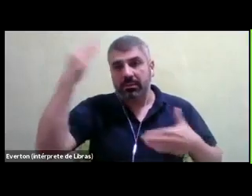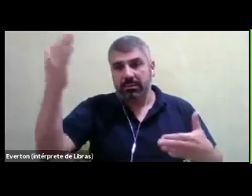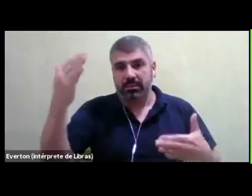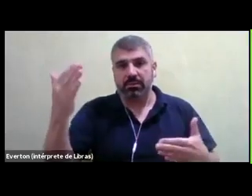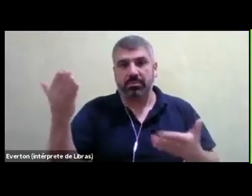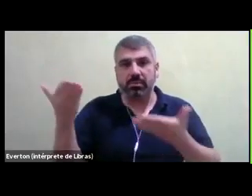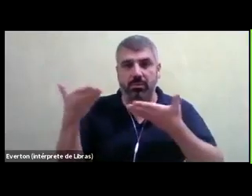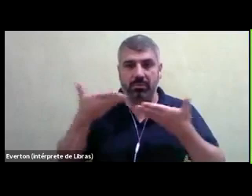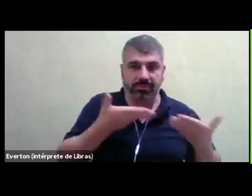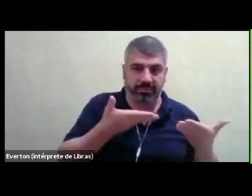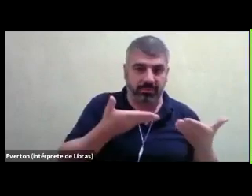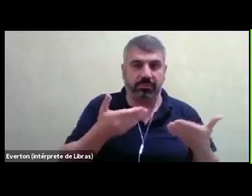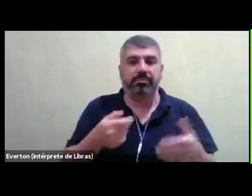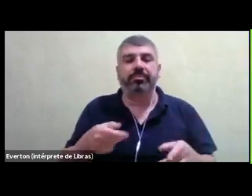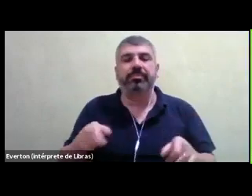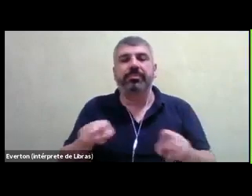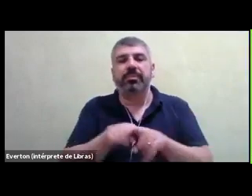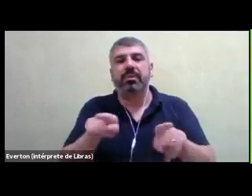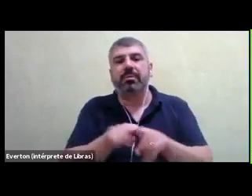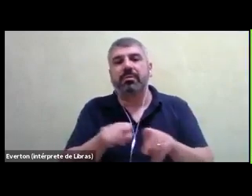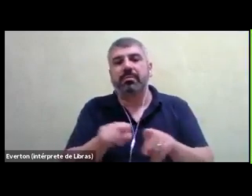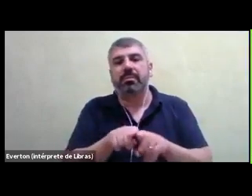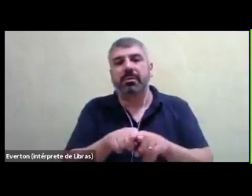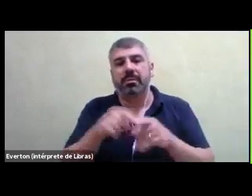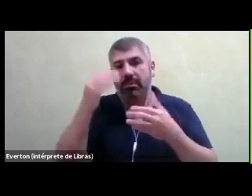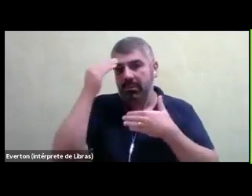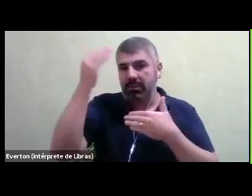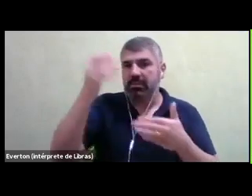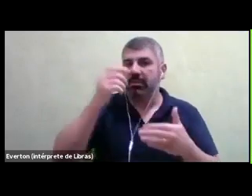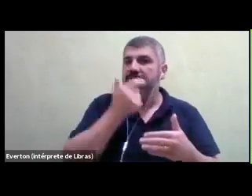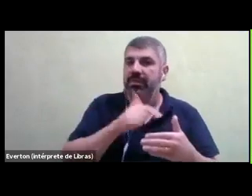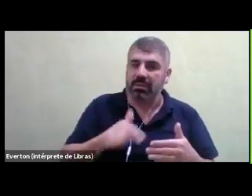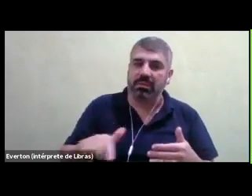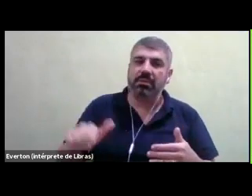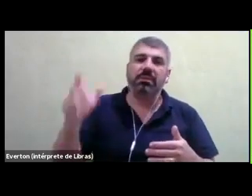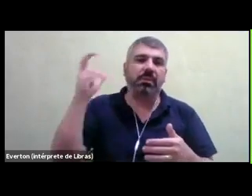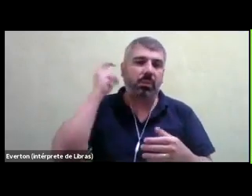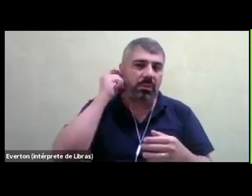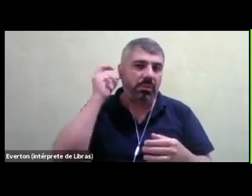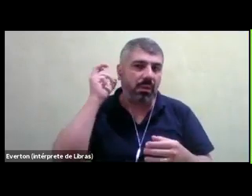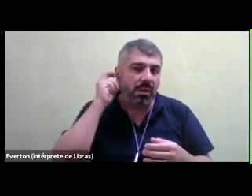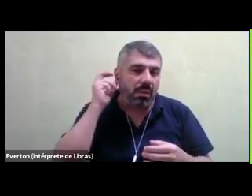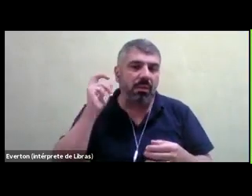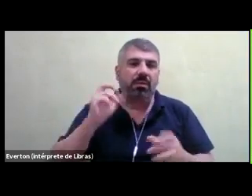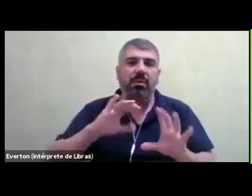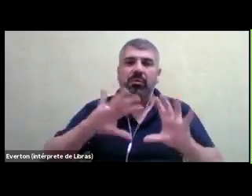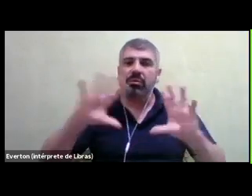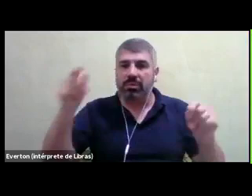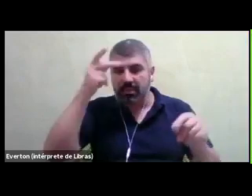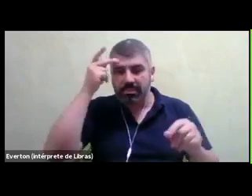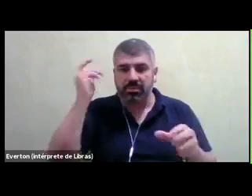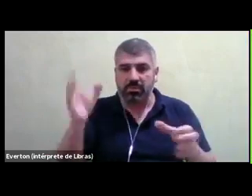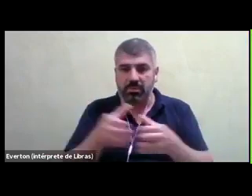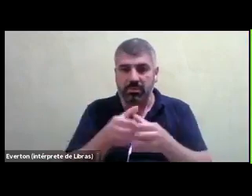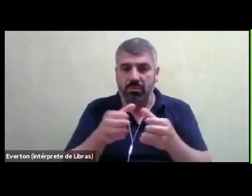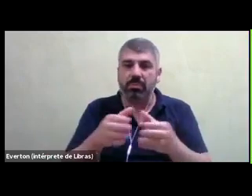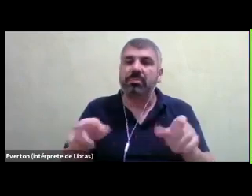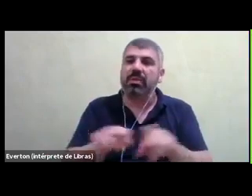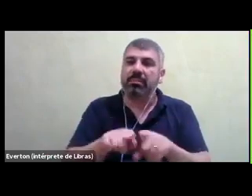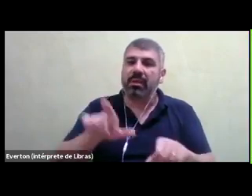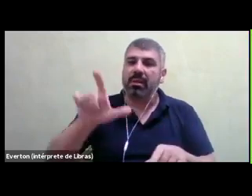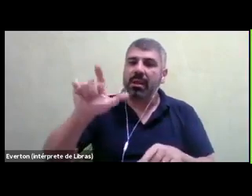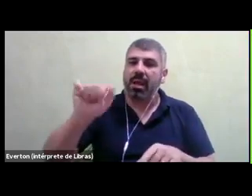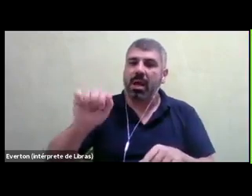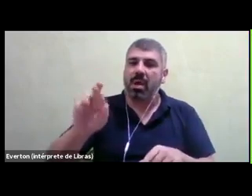convite, agradeço a Fernanda, a Antonieta, vocês todos do grupo, Laura também, que eu